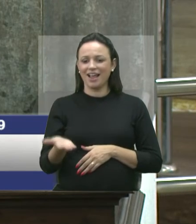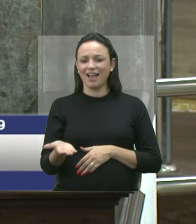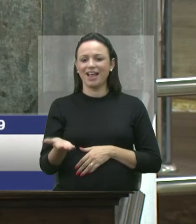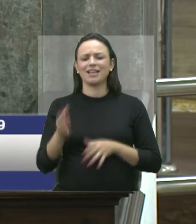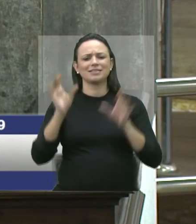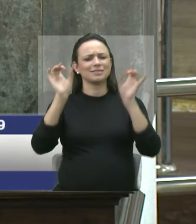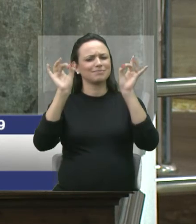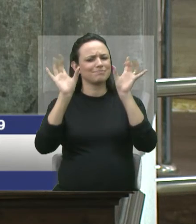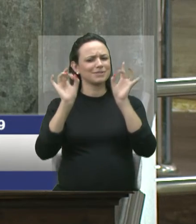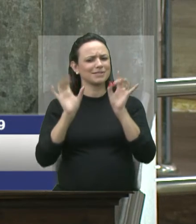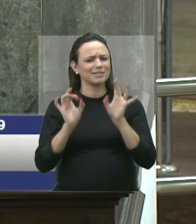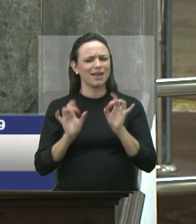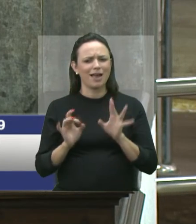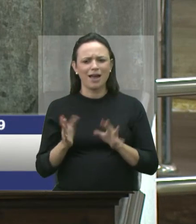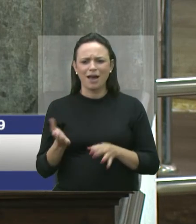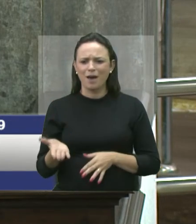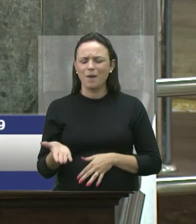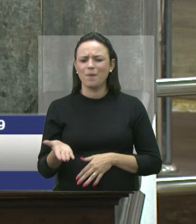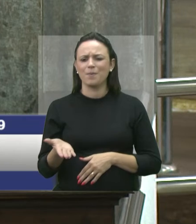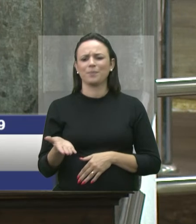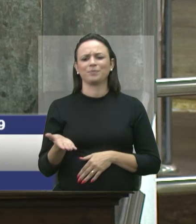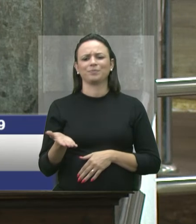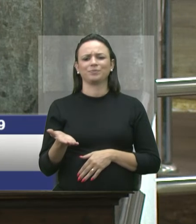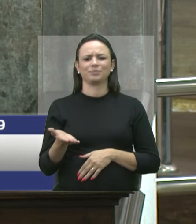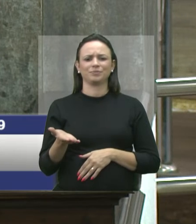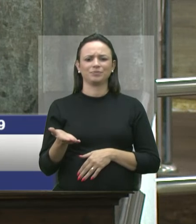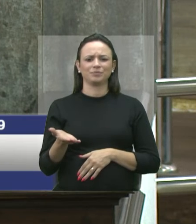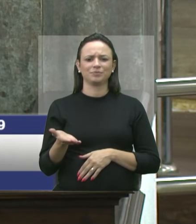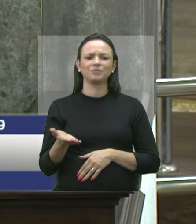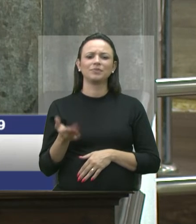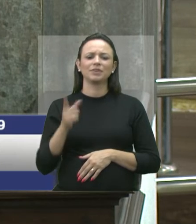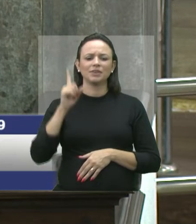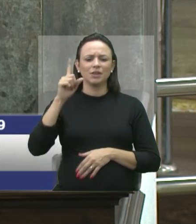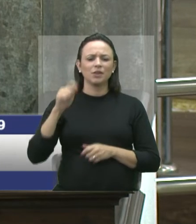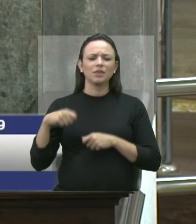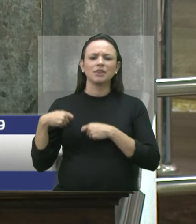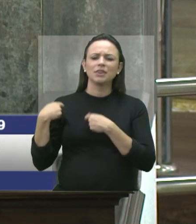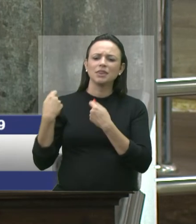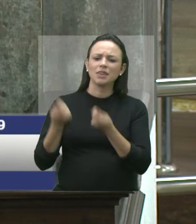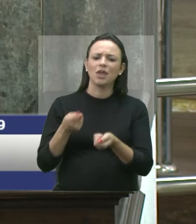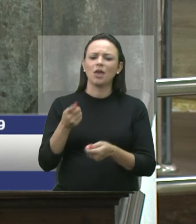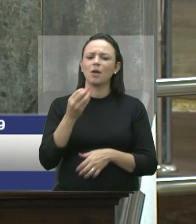que Deus deu essa oportunidade para ele,